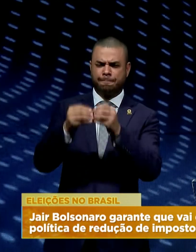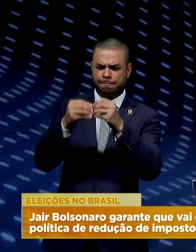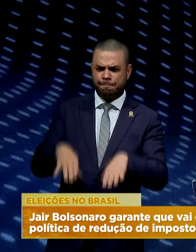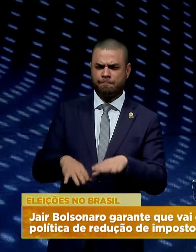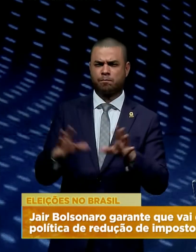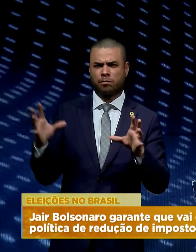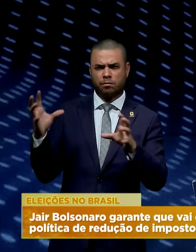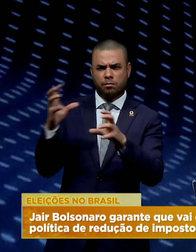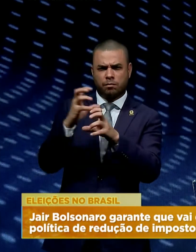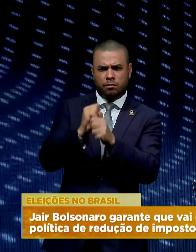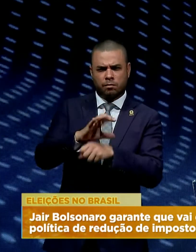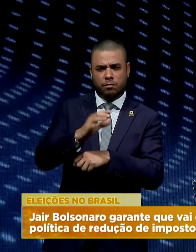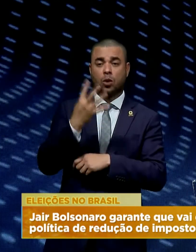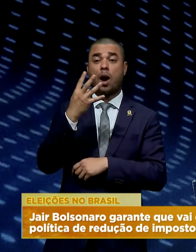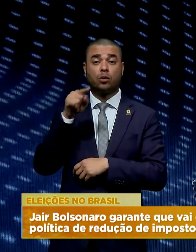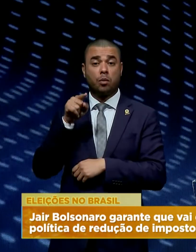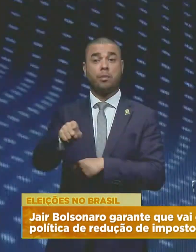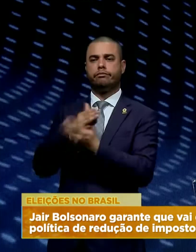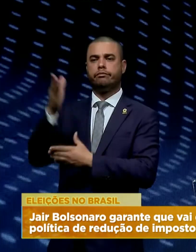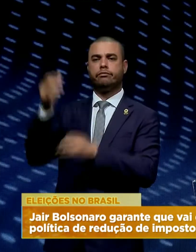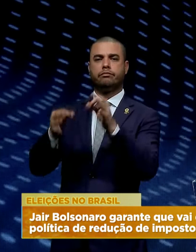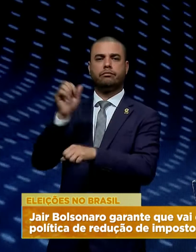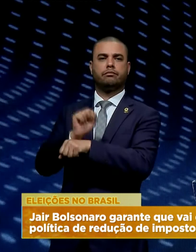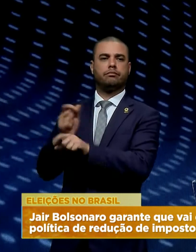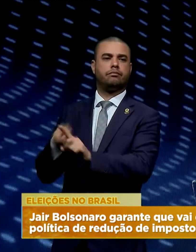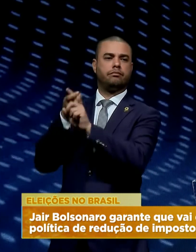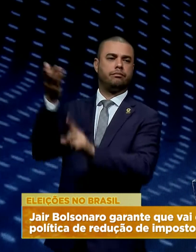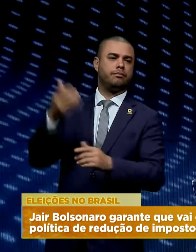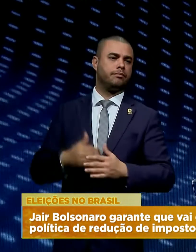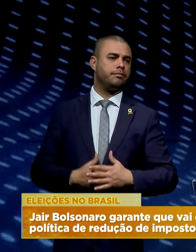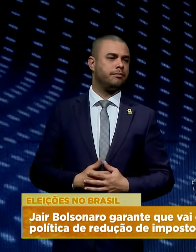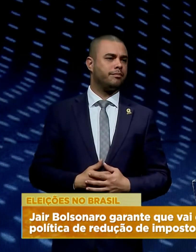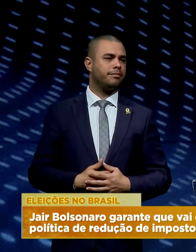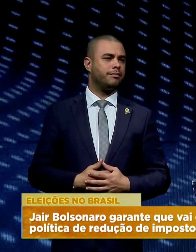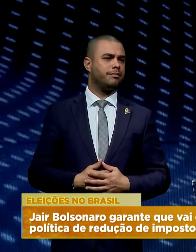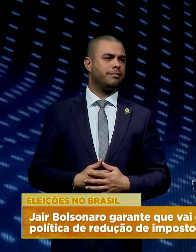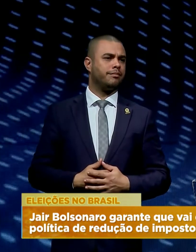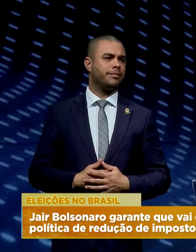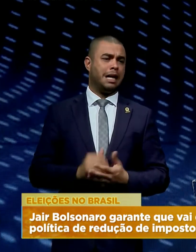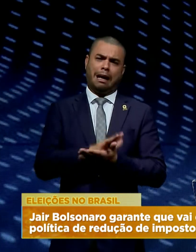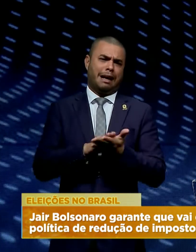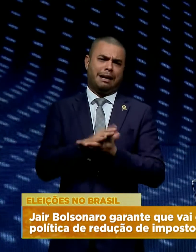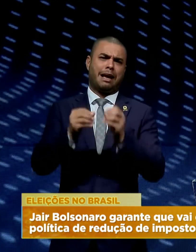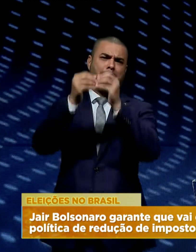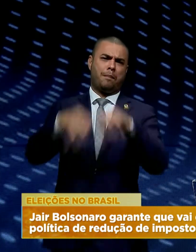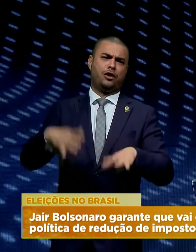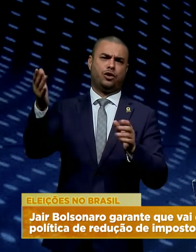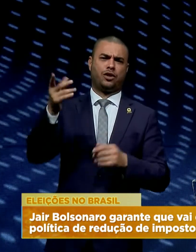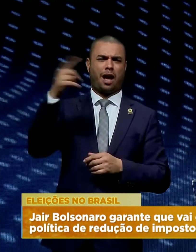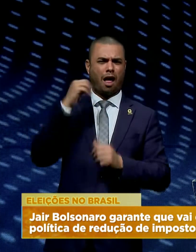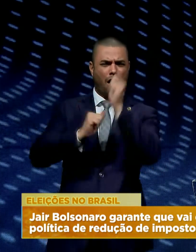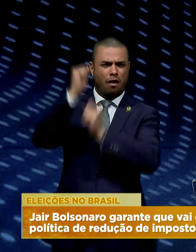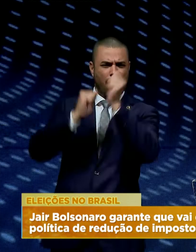4 mil produtos no Brasil. Está judicializado. Ninguém quer prejudicar a Zona Franca de Manaus. Se tem algum prejuízo, a